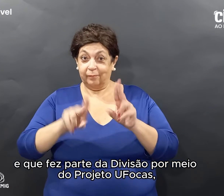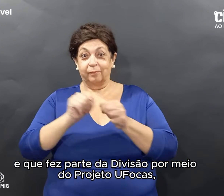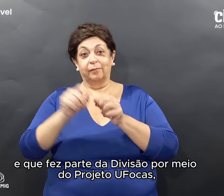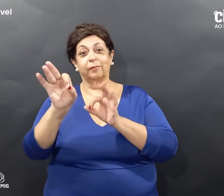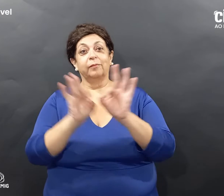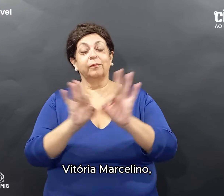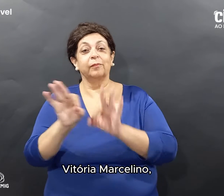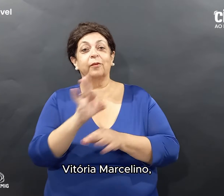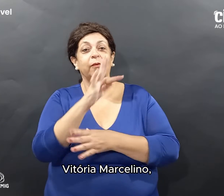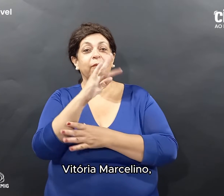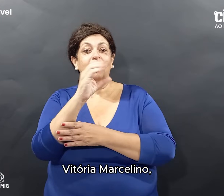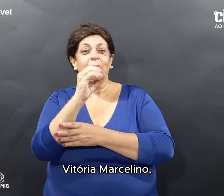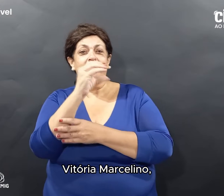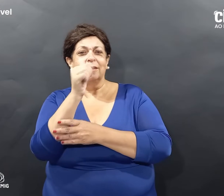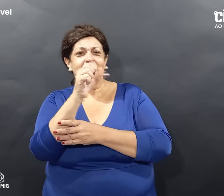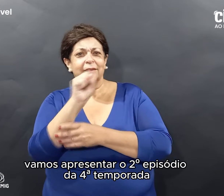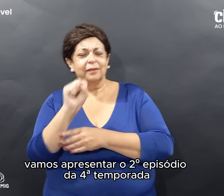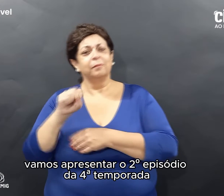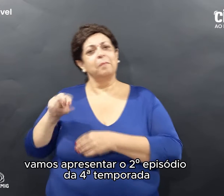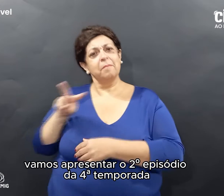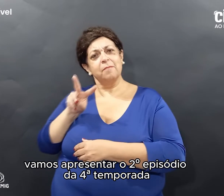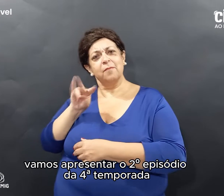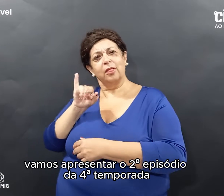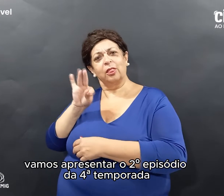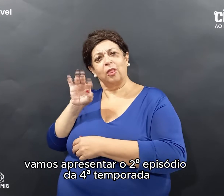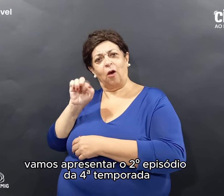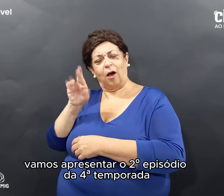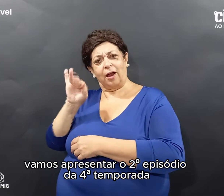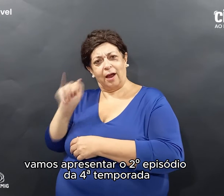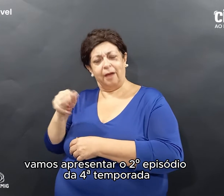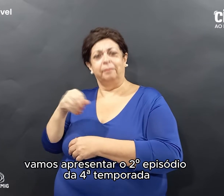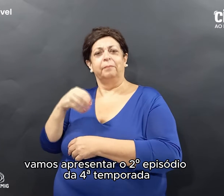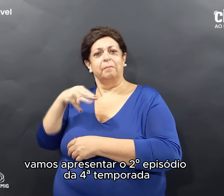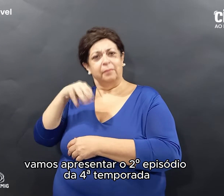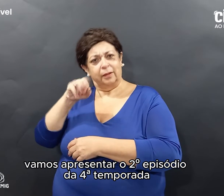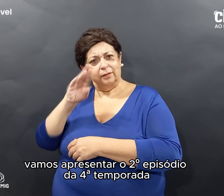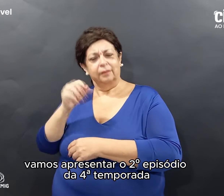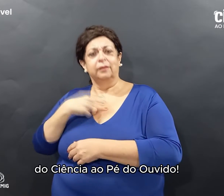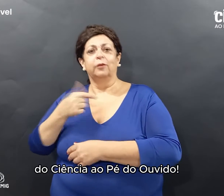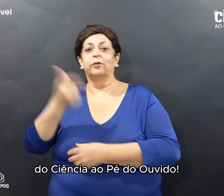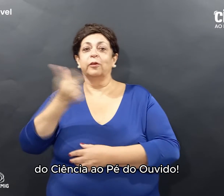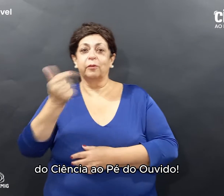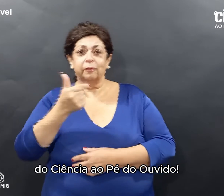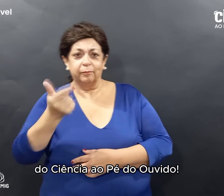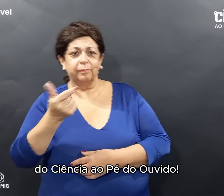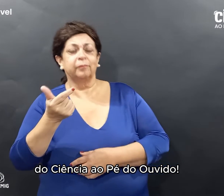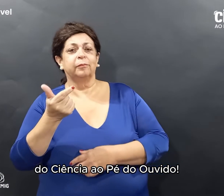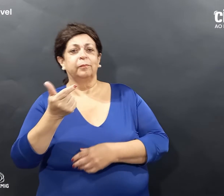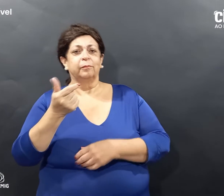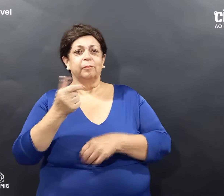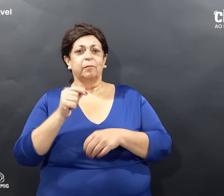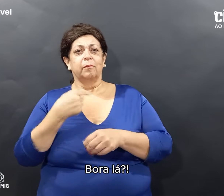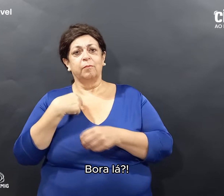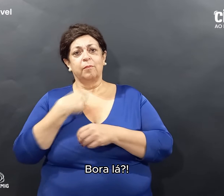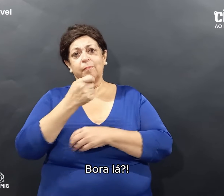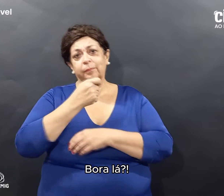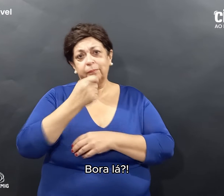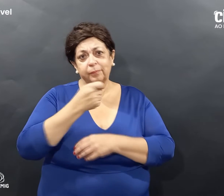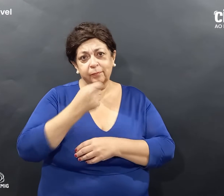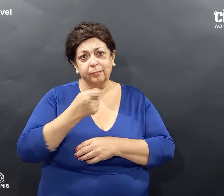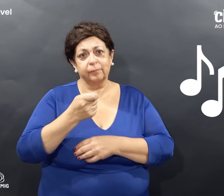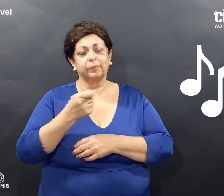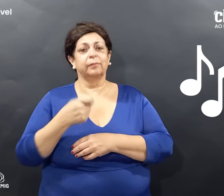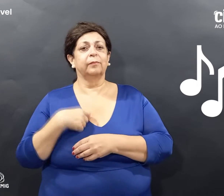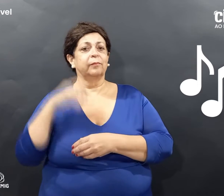projeto Focas, Vitória Marcelino, vamos apresentar o segundo episódio da quarta temporada do Ciência ao Pé do Ouvido. Bora